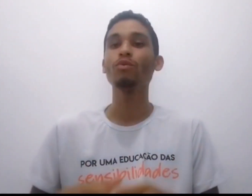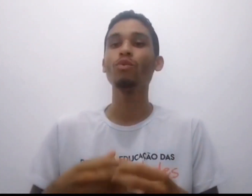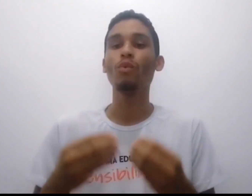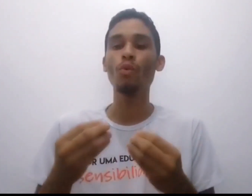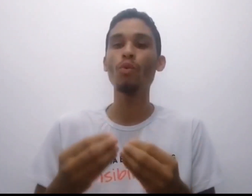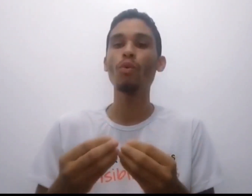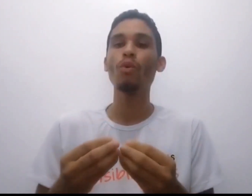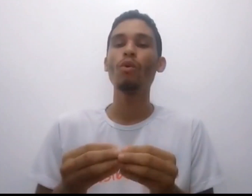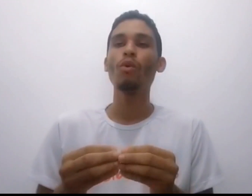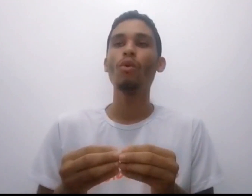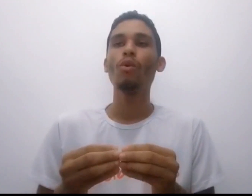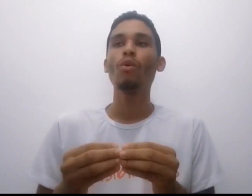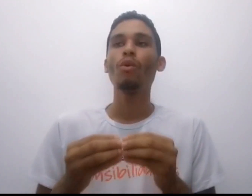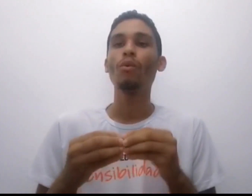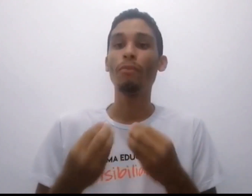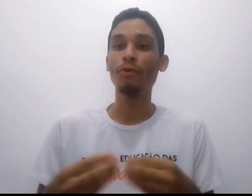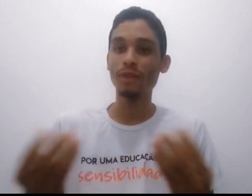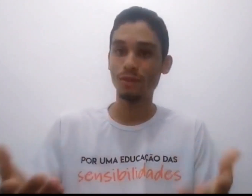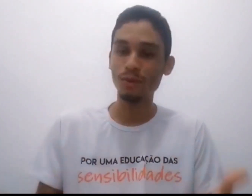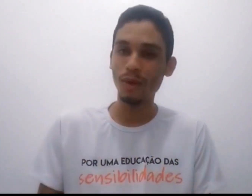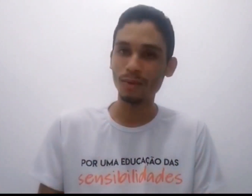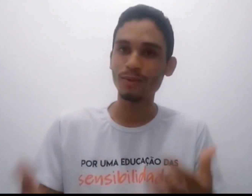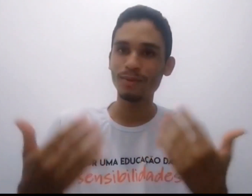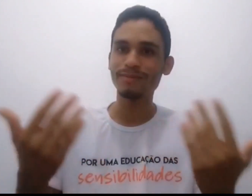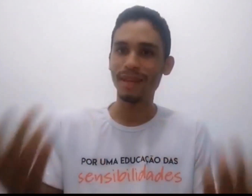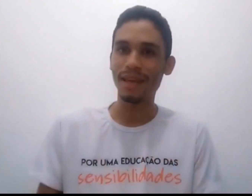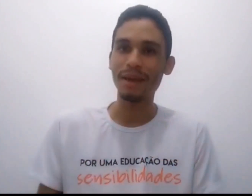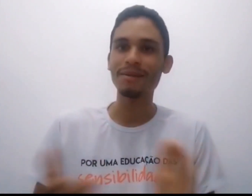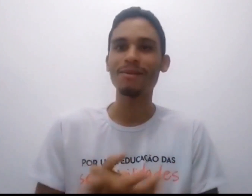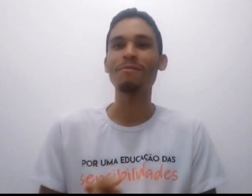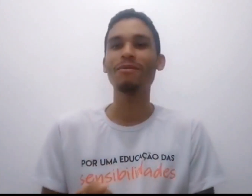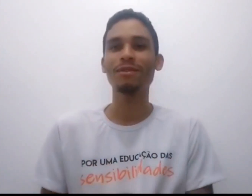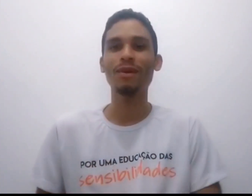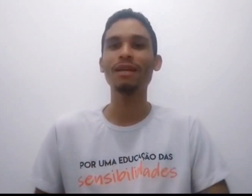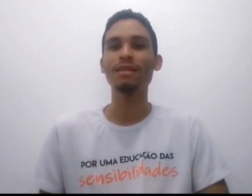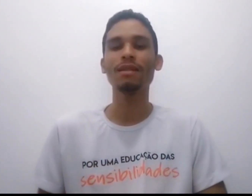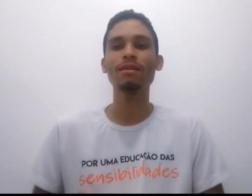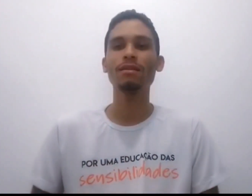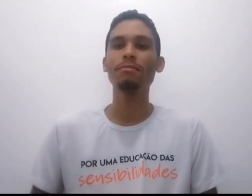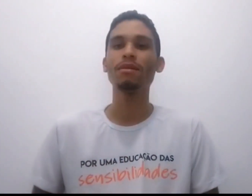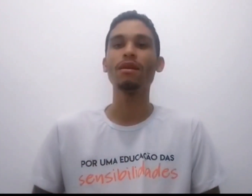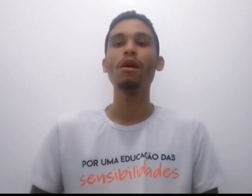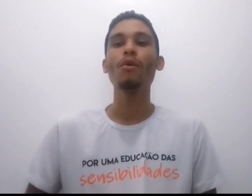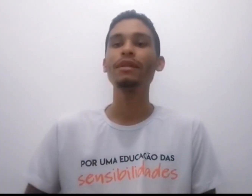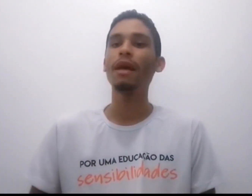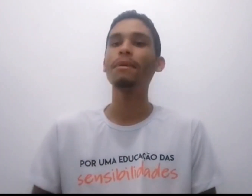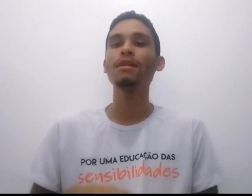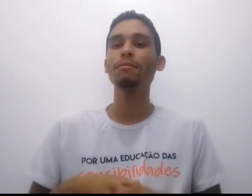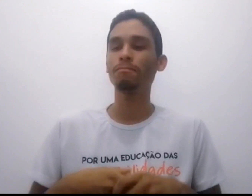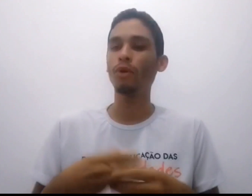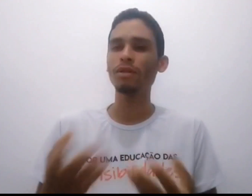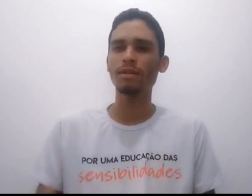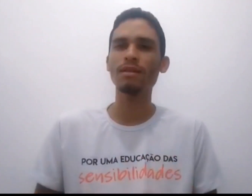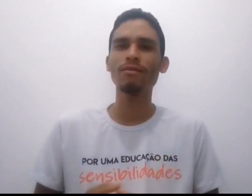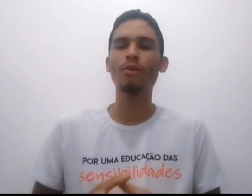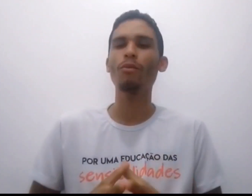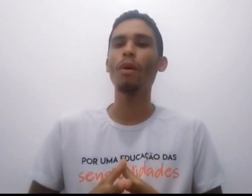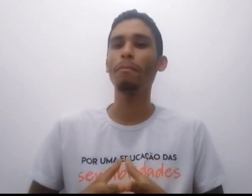aluno, o professor do aluno é o professor regente da disciplina. O intérprete ele pode sim servir como um